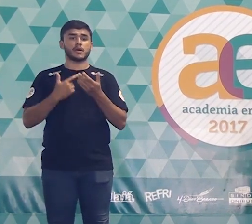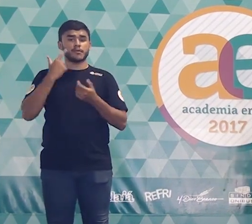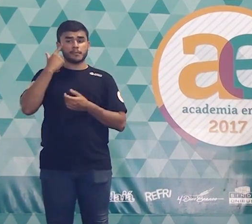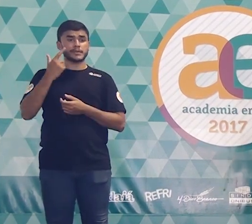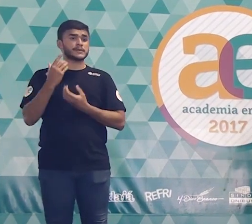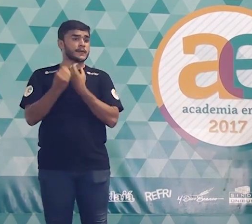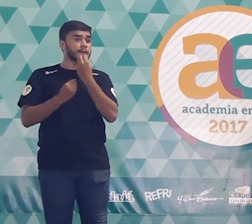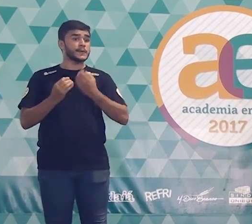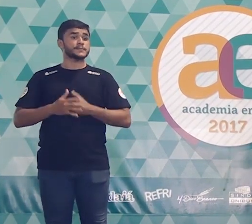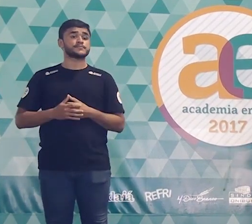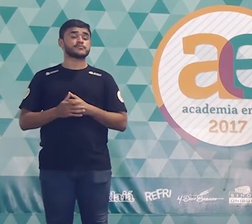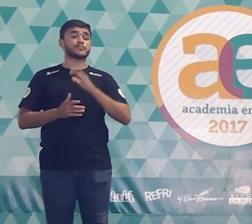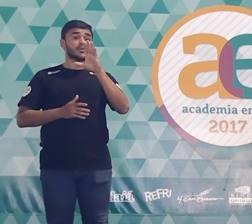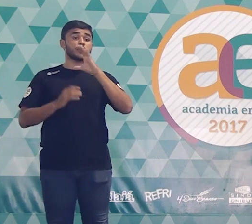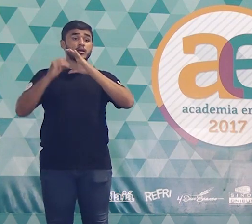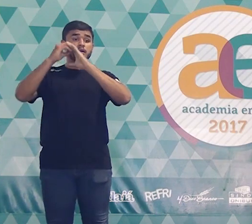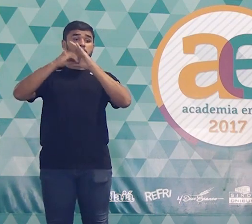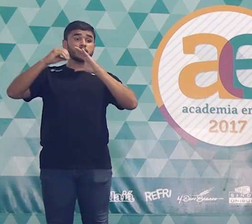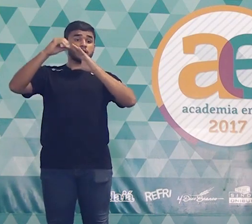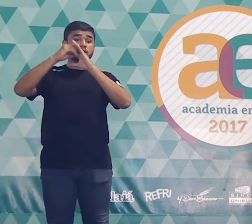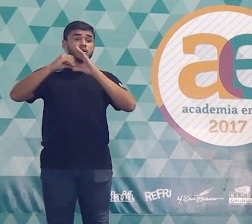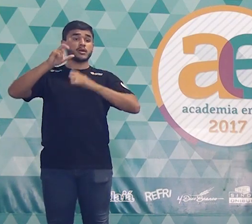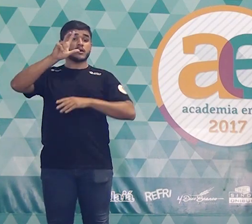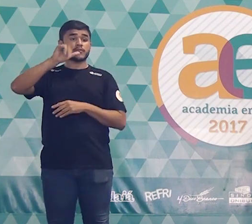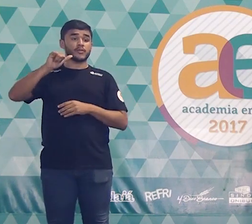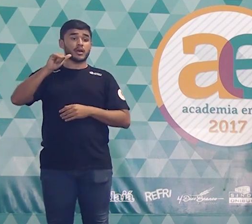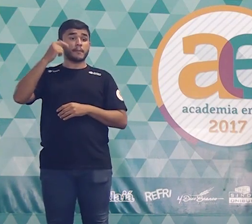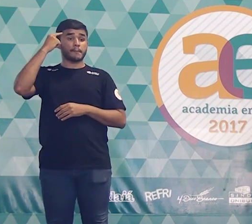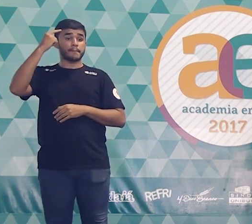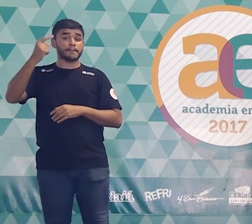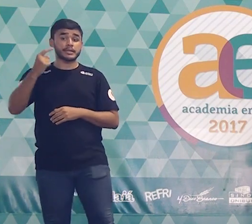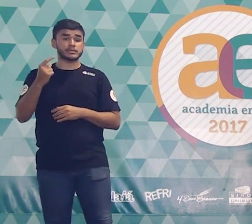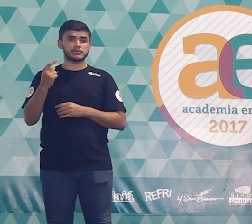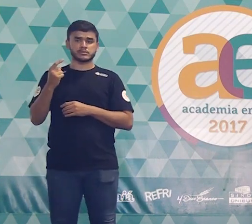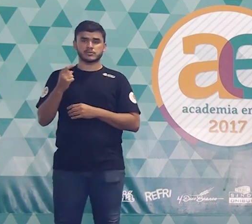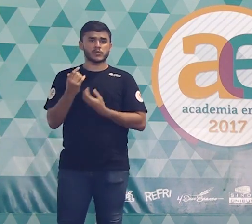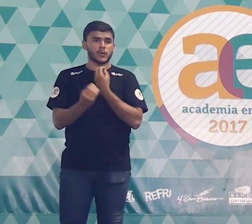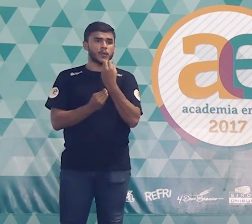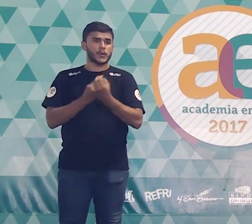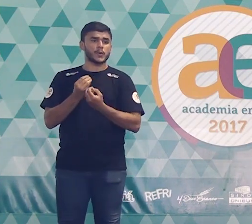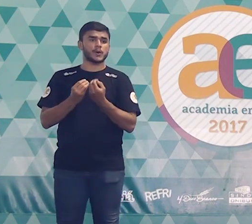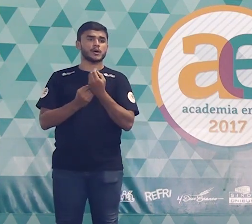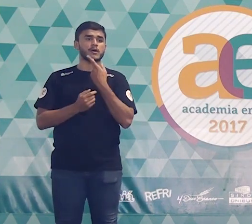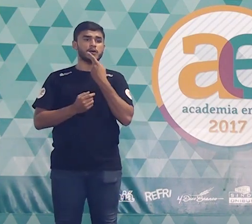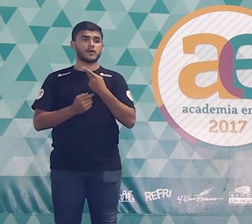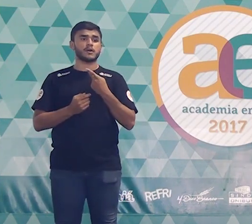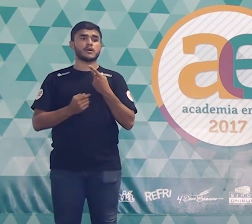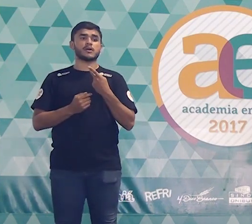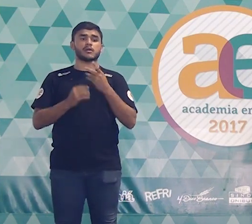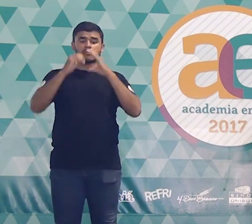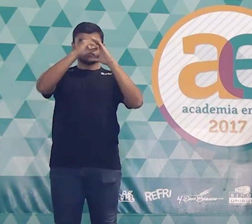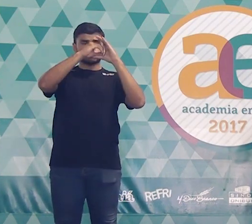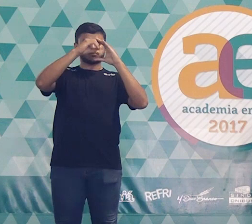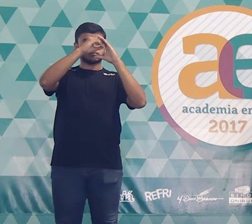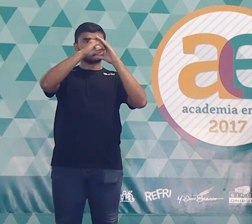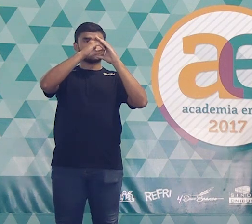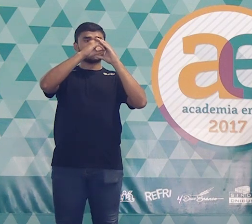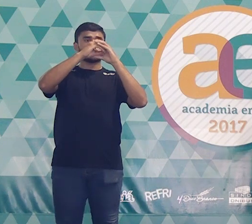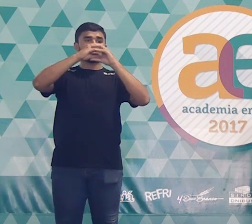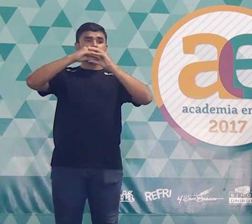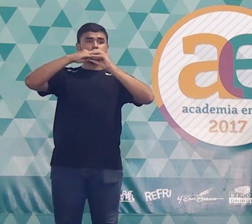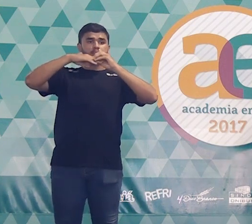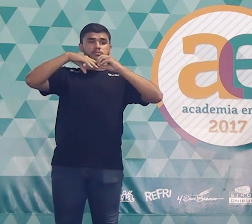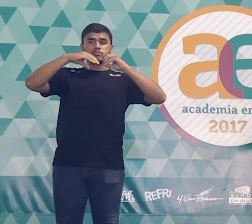anômala. Mas uma célula só não nos mata, tá certo? Só que essas células se transformam em duas, aí